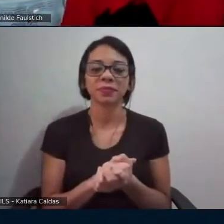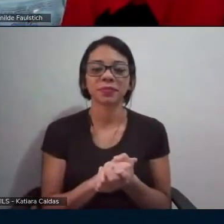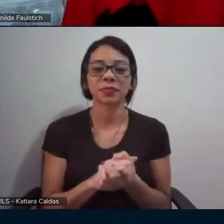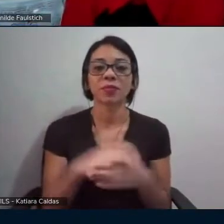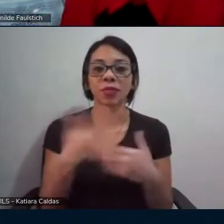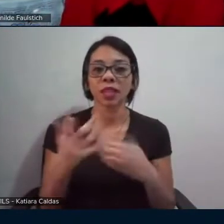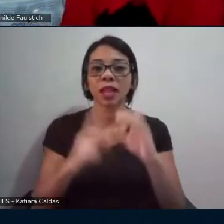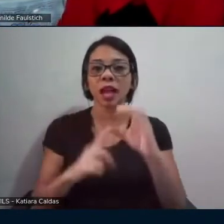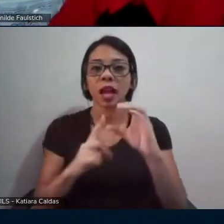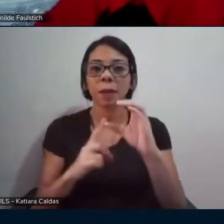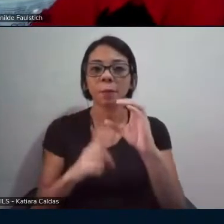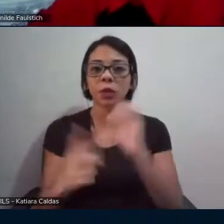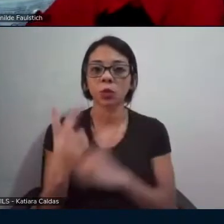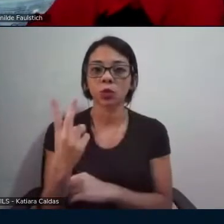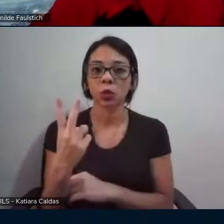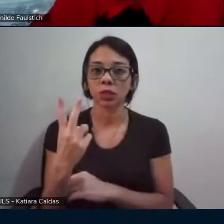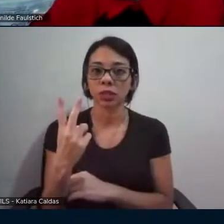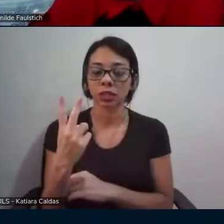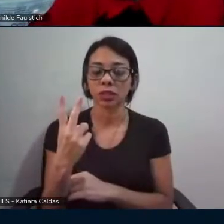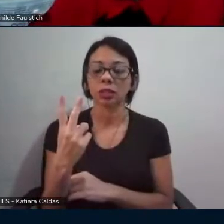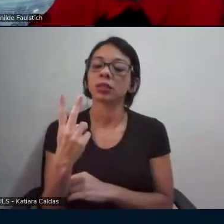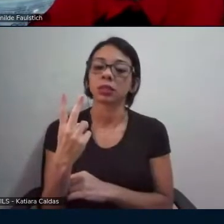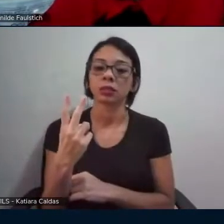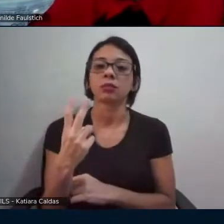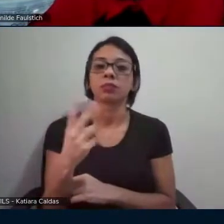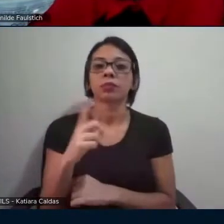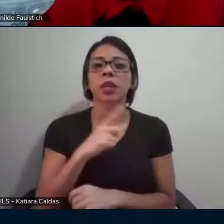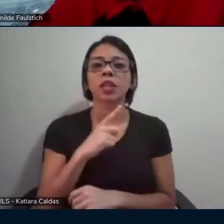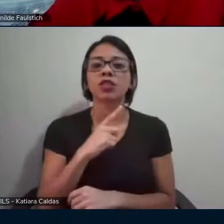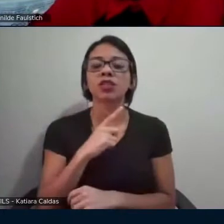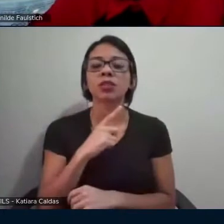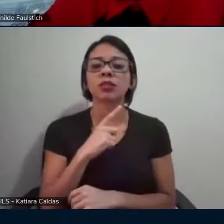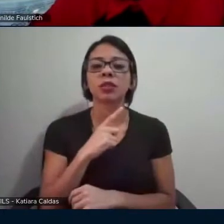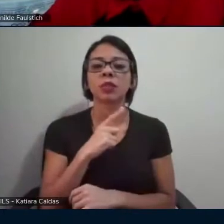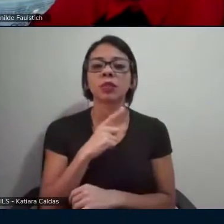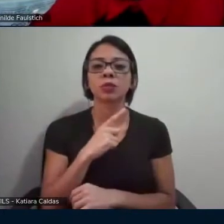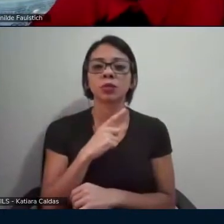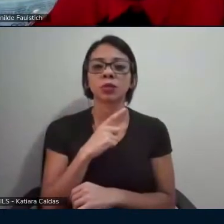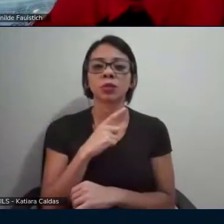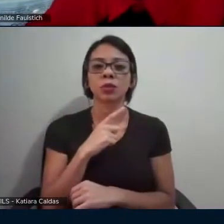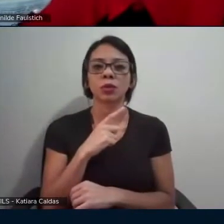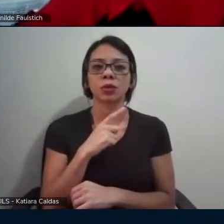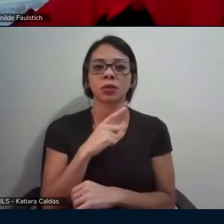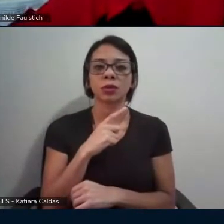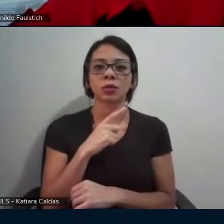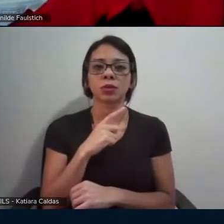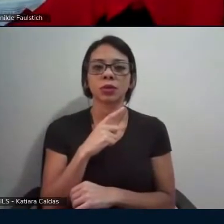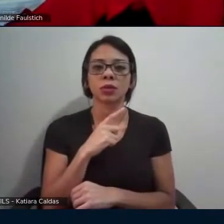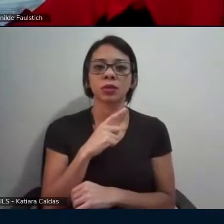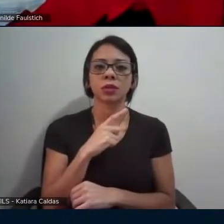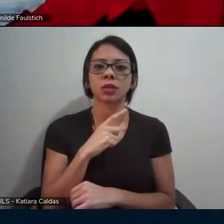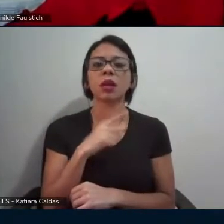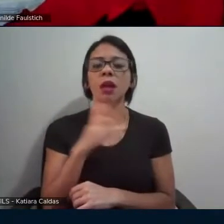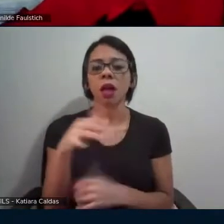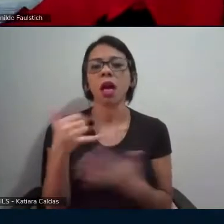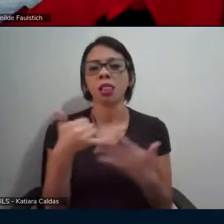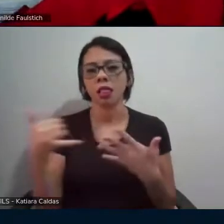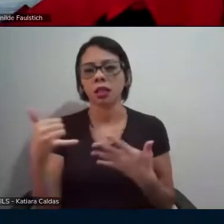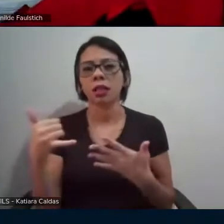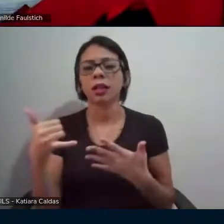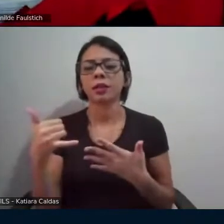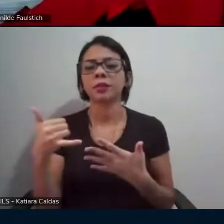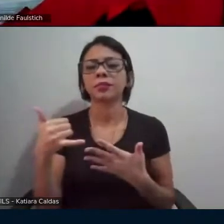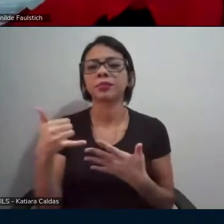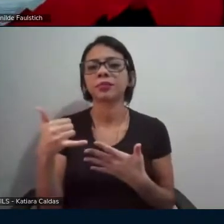No capítulo 2, nós tivemos a linha, né, a